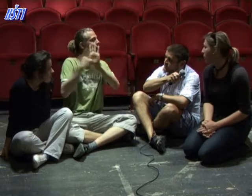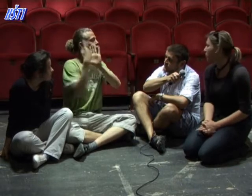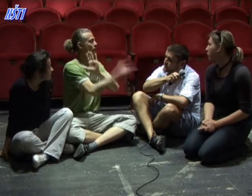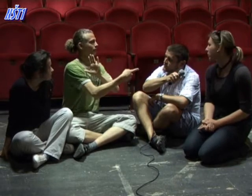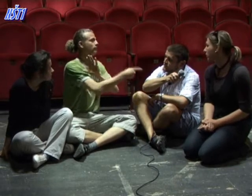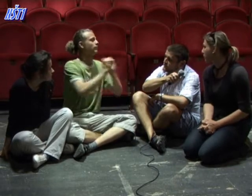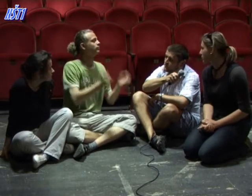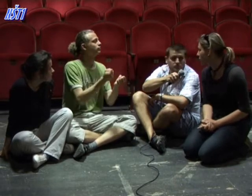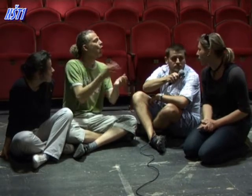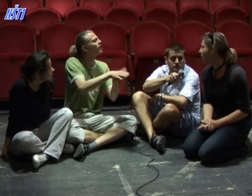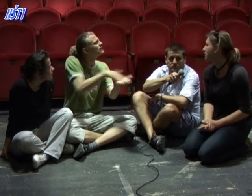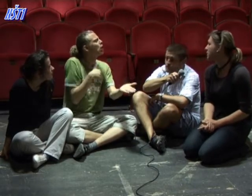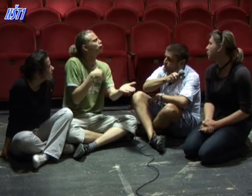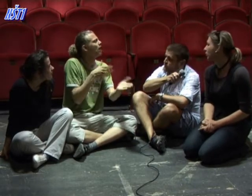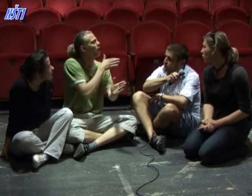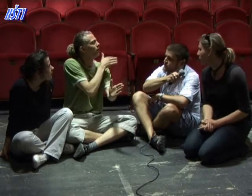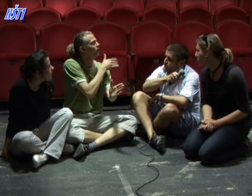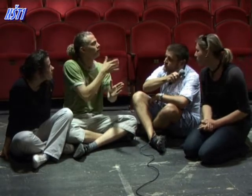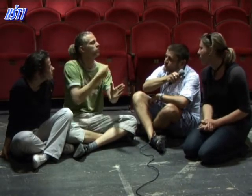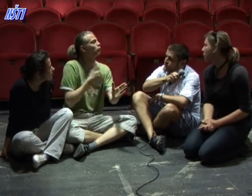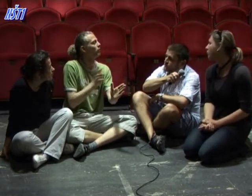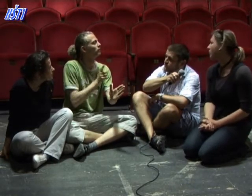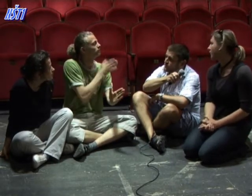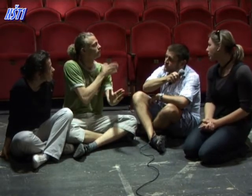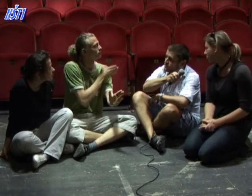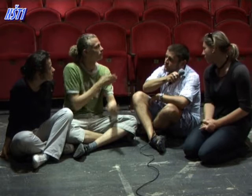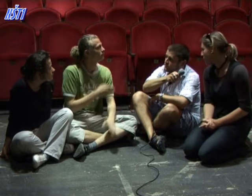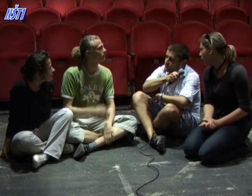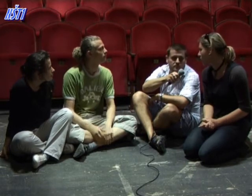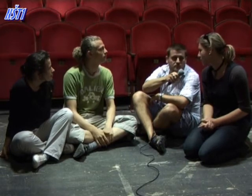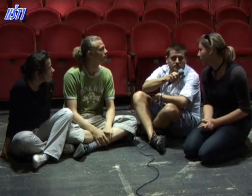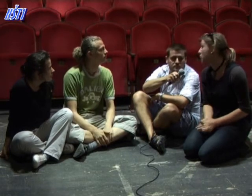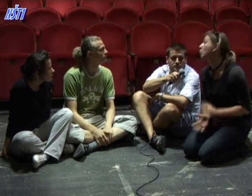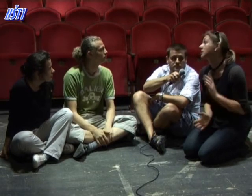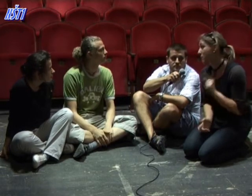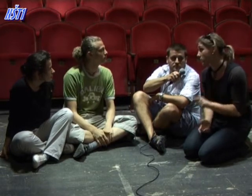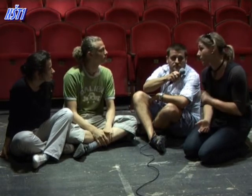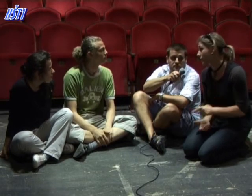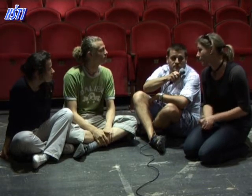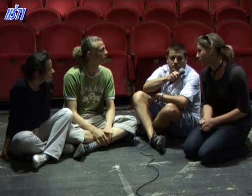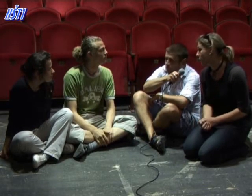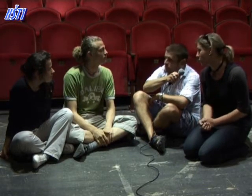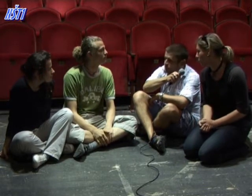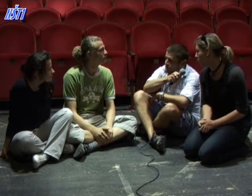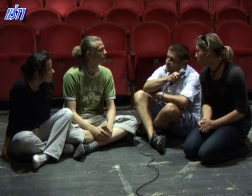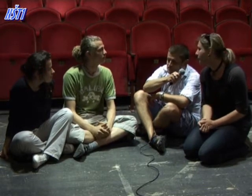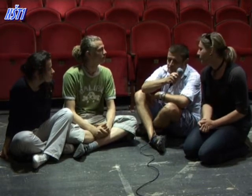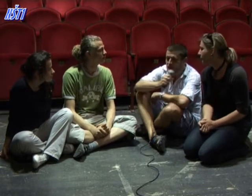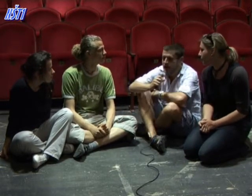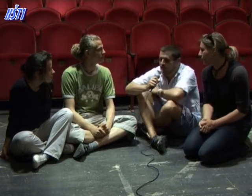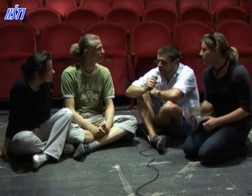hra, nebo je to podle předlohy a vy jste si tuhle hru vybral, nebo divadlo vám dal tuhle zakázku zpracovat tenhle námět, tuhle